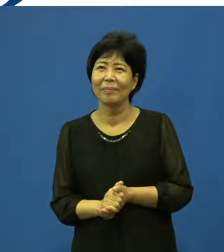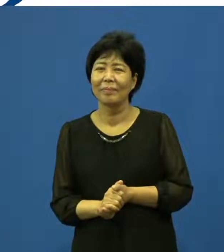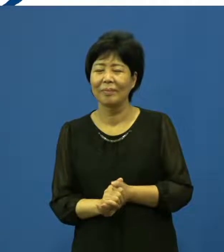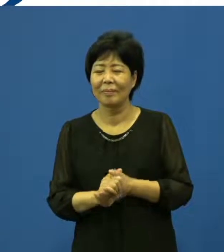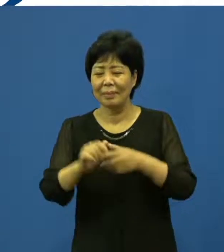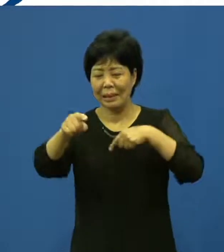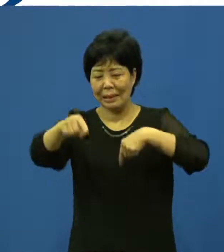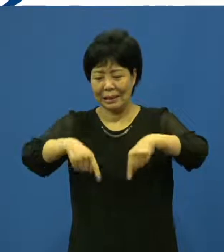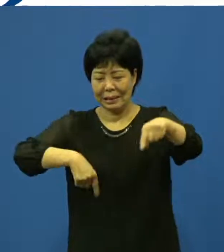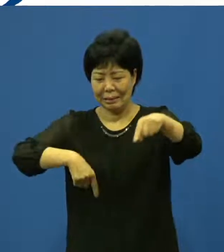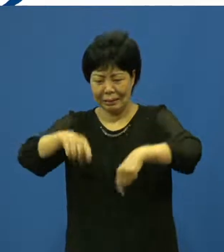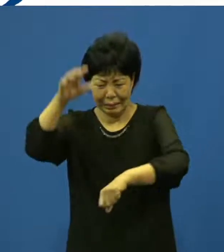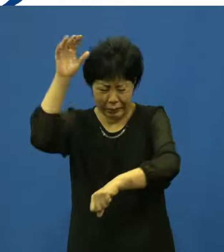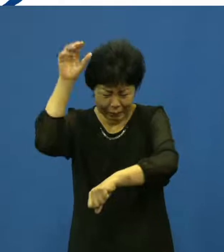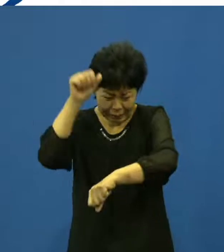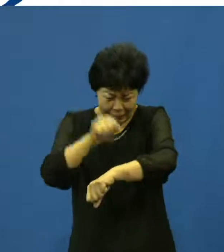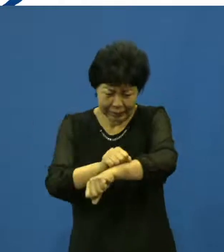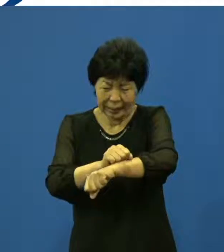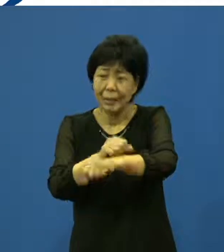정치가 아무리 잘해도